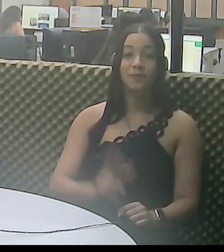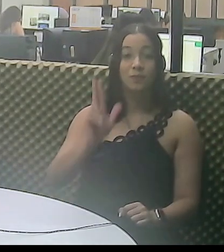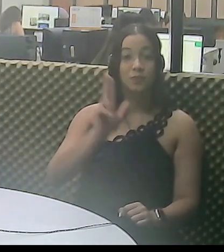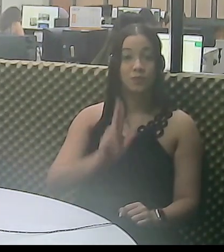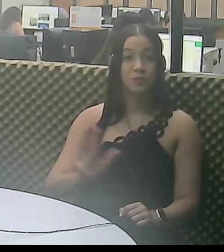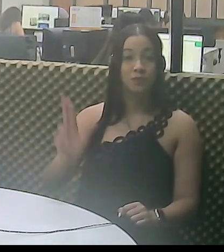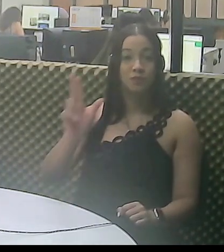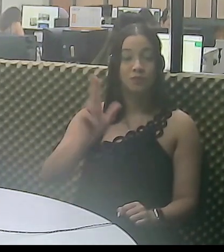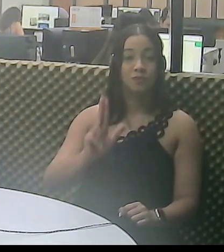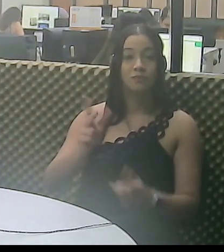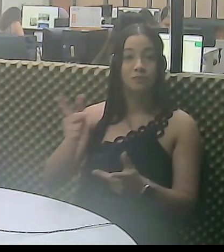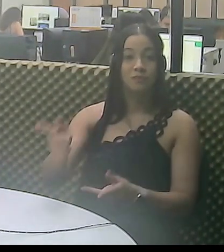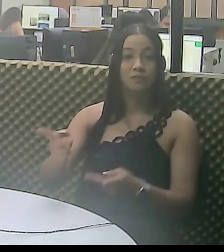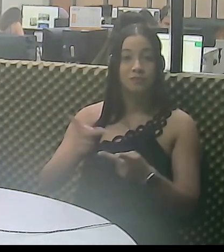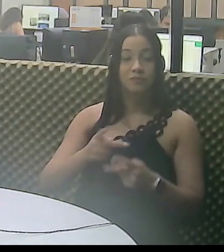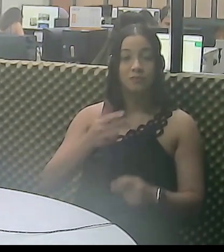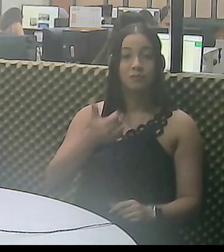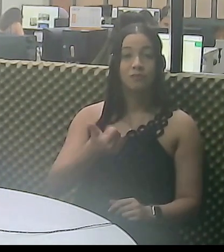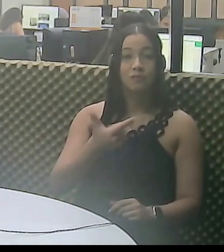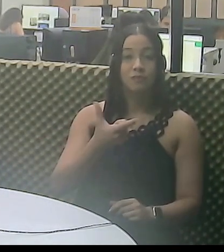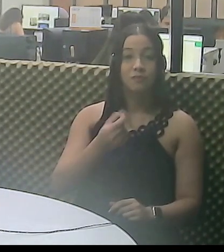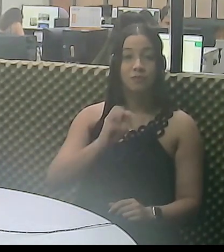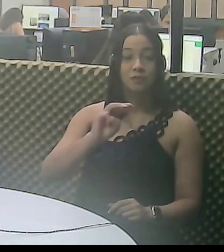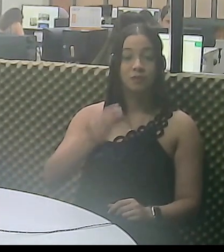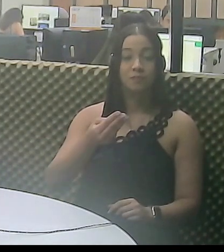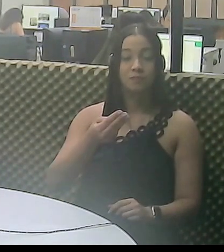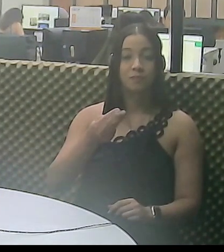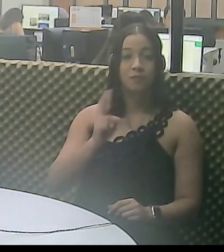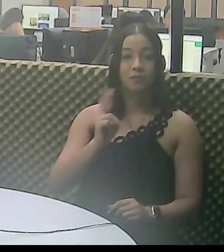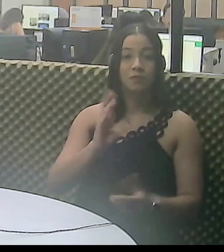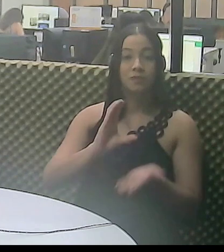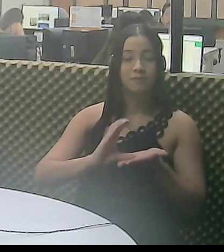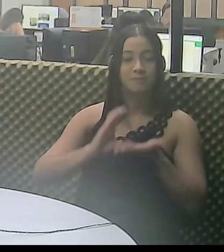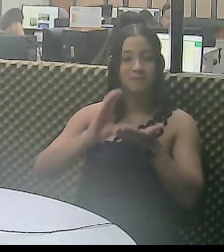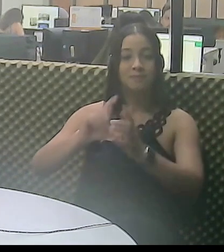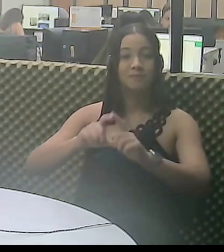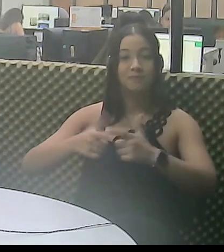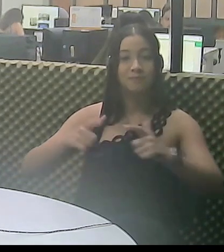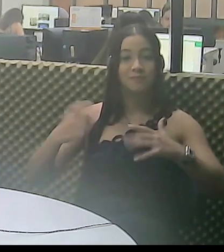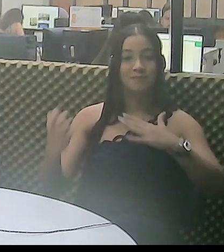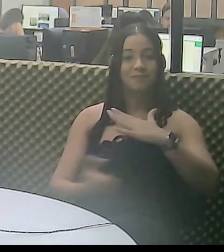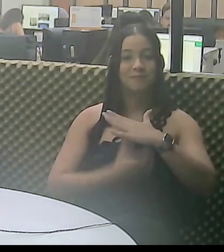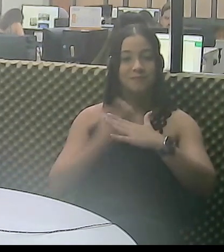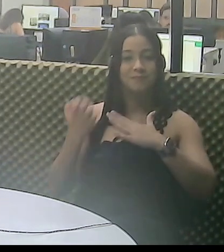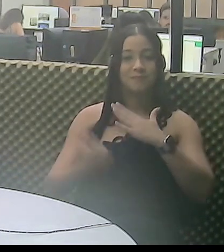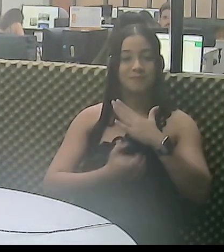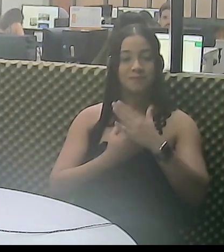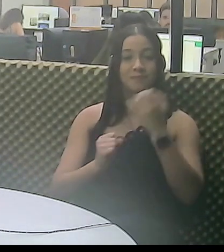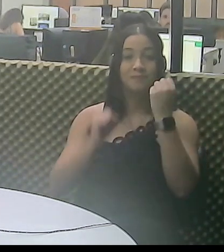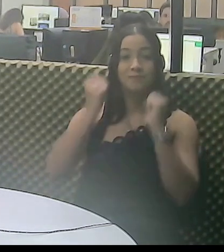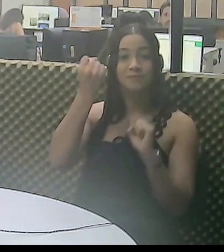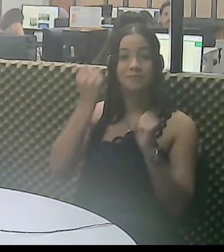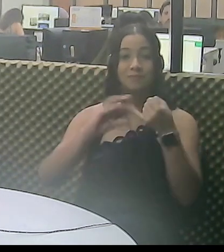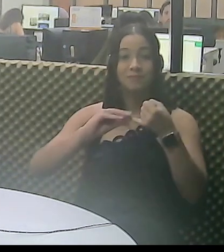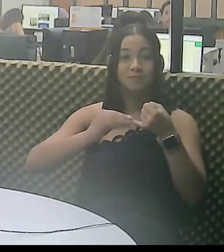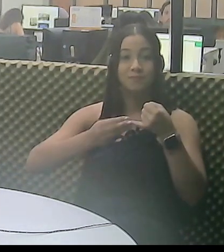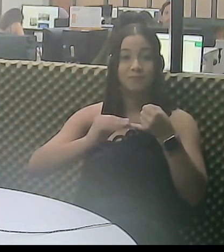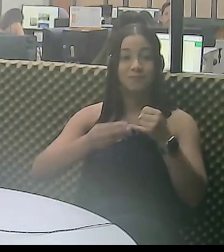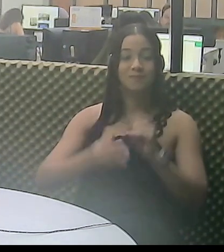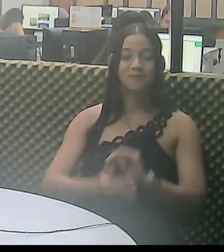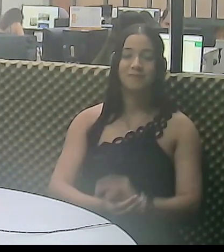Uberlândia recebe 120 milhões de reais em investimentos para a expansão de empresa de beneficiamento de